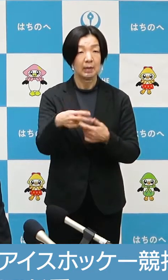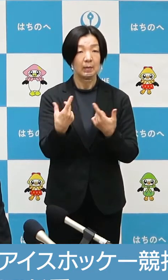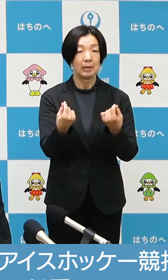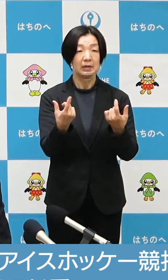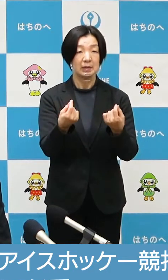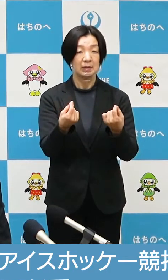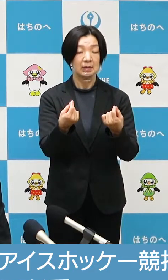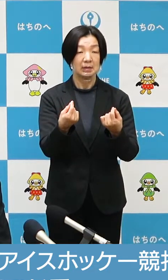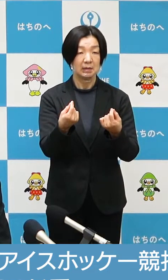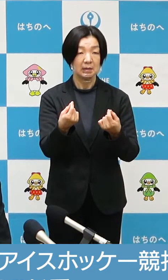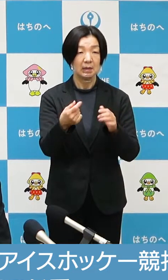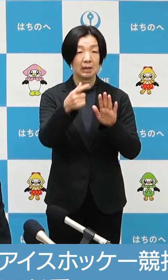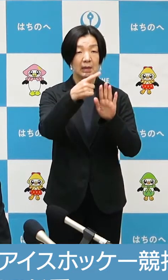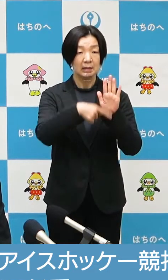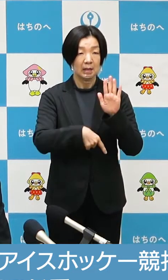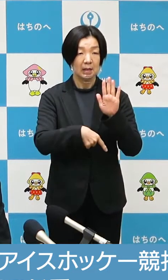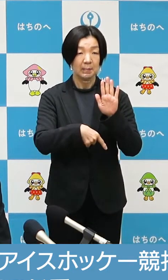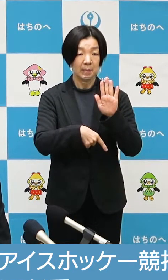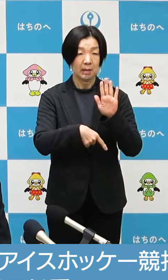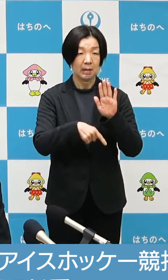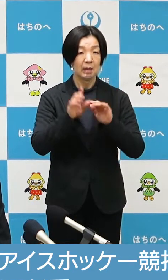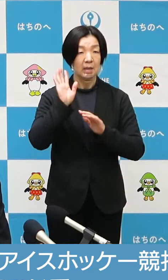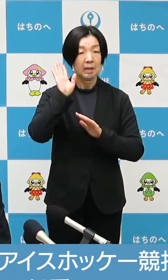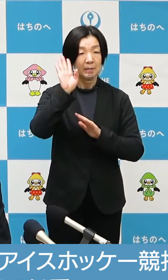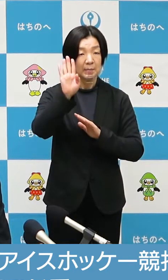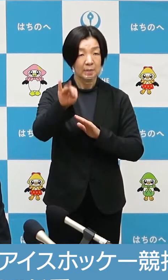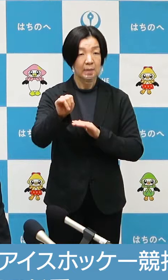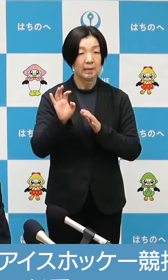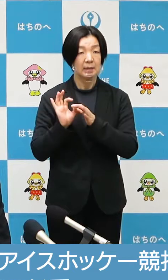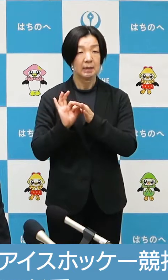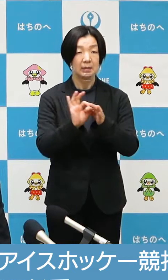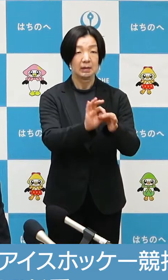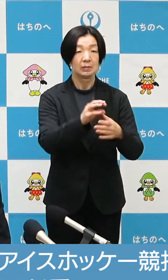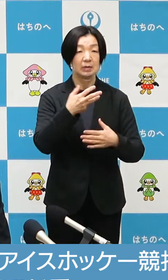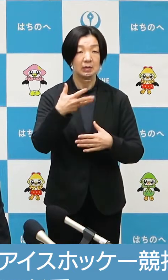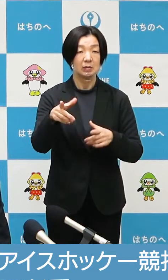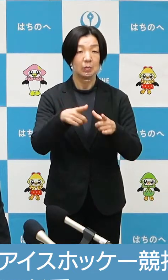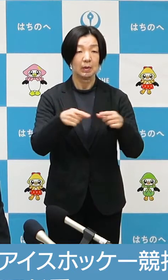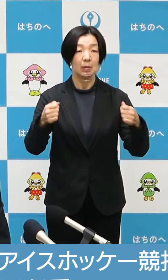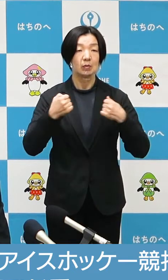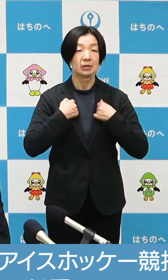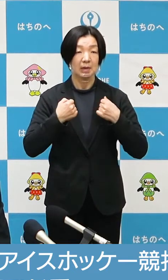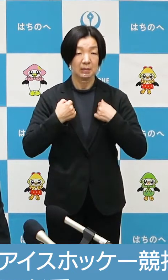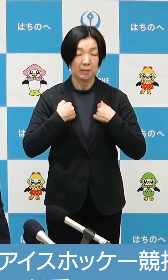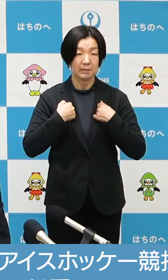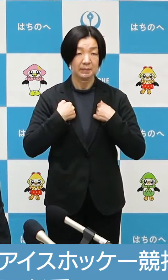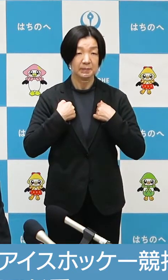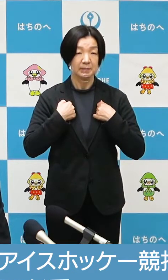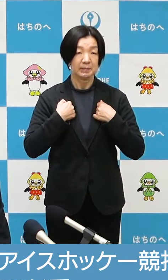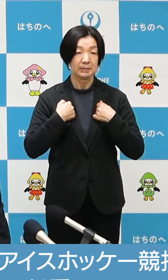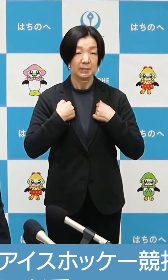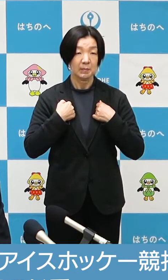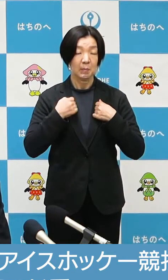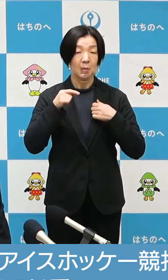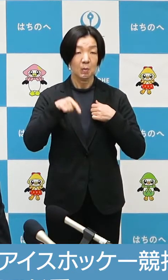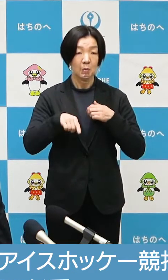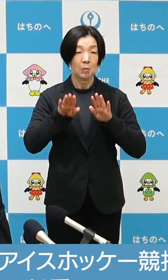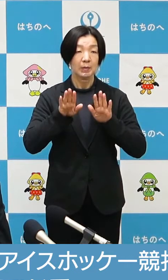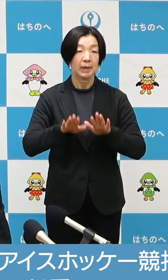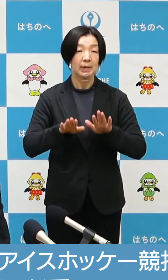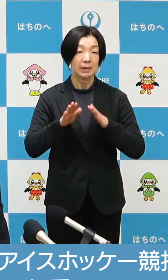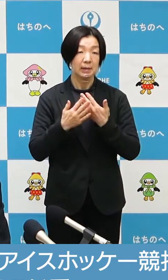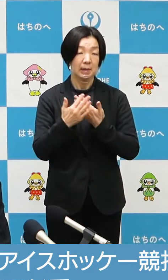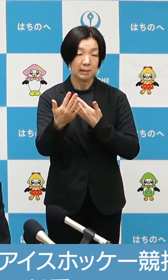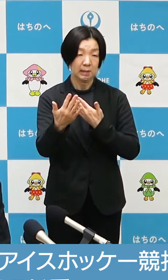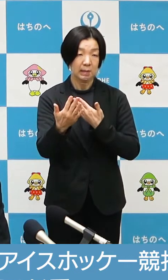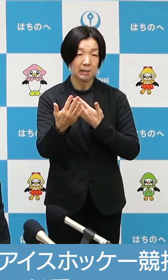大会テーマであります未来へつなぐ八戸国体は今大会が国民体育大会